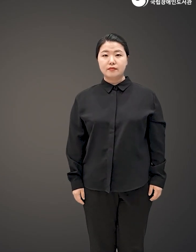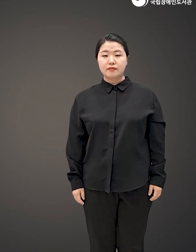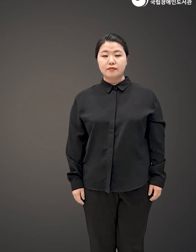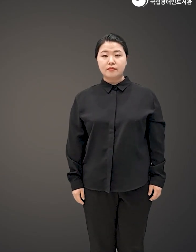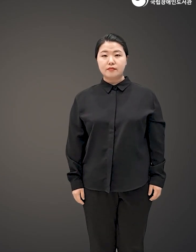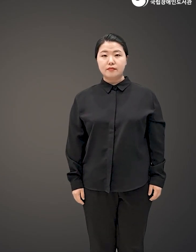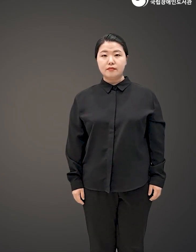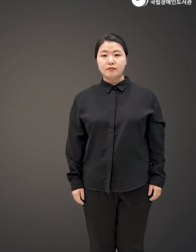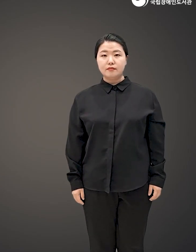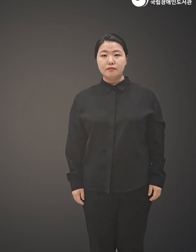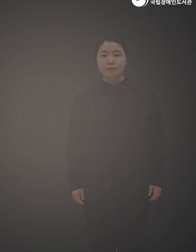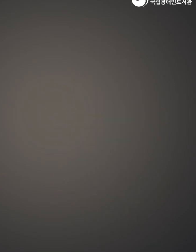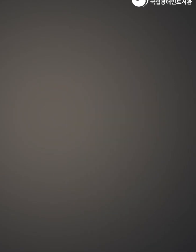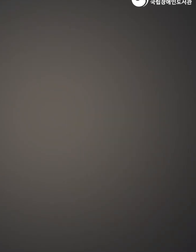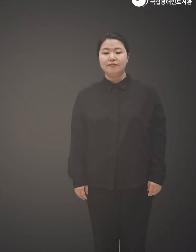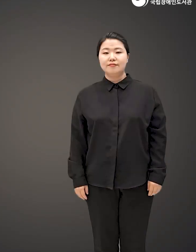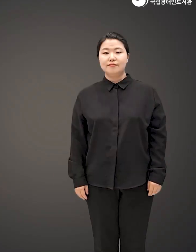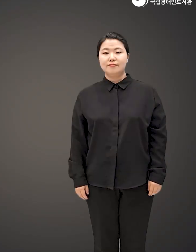출판사 아르테.